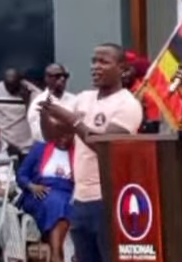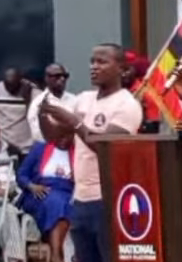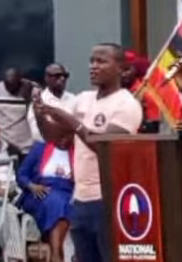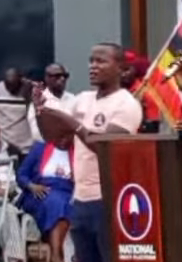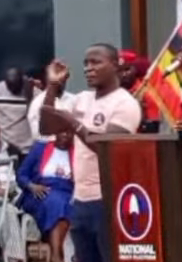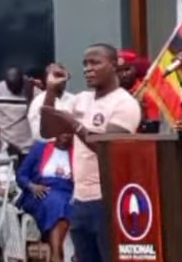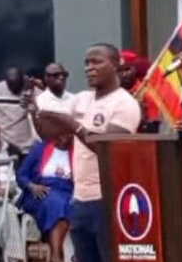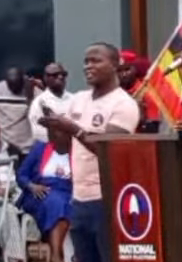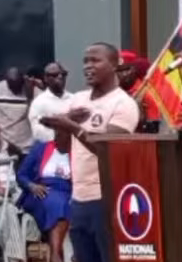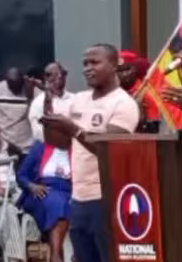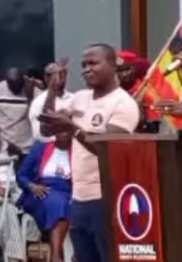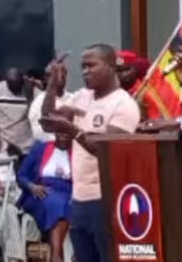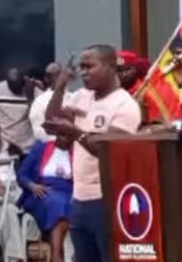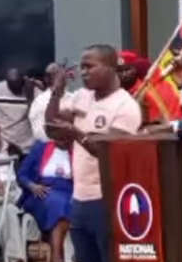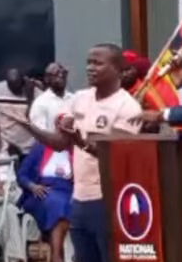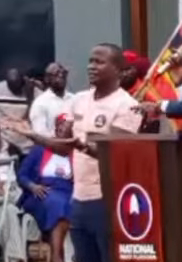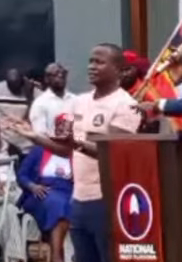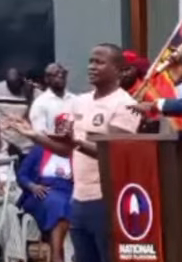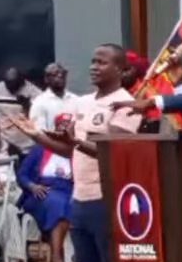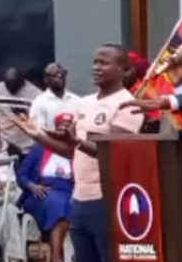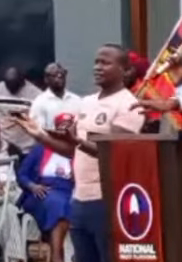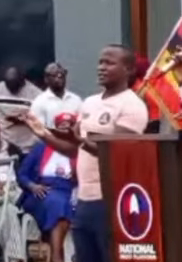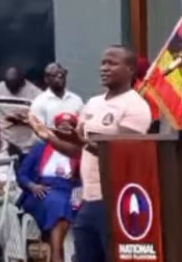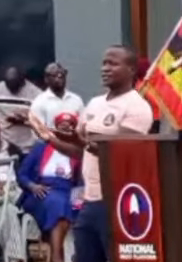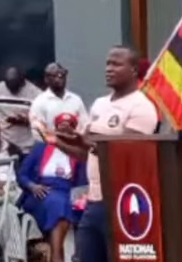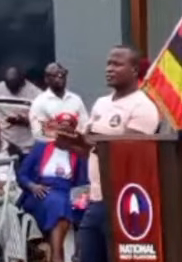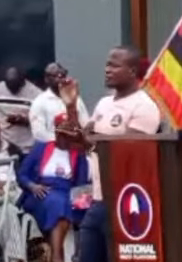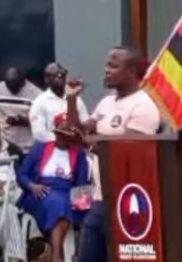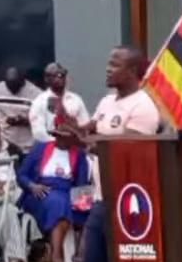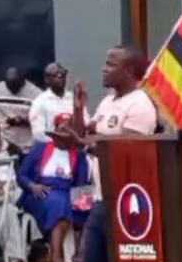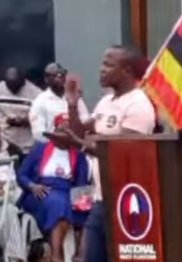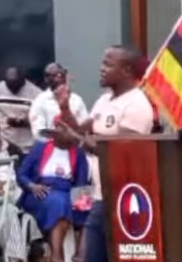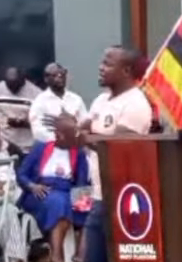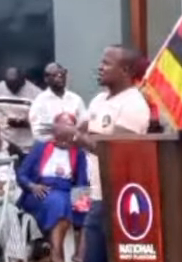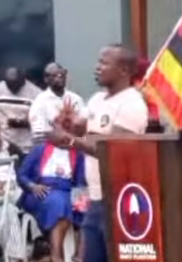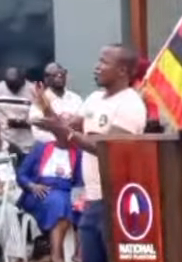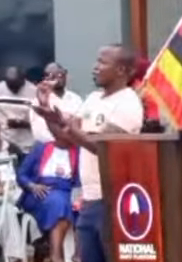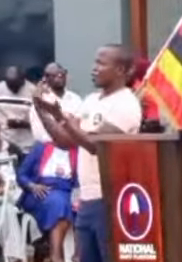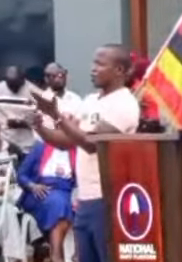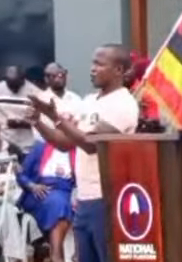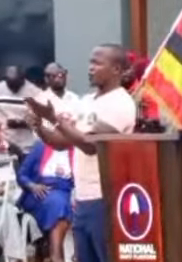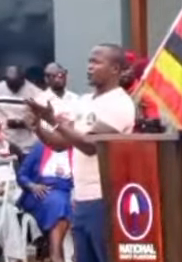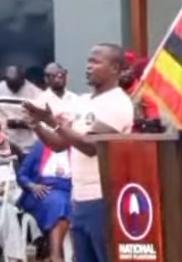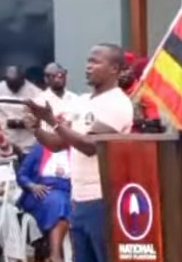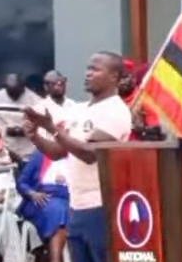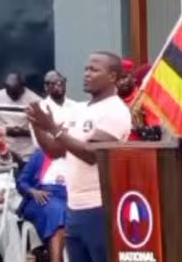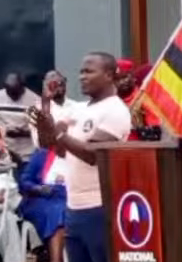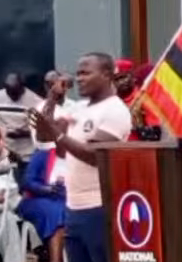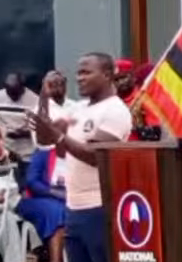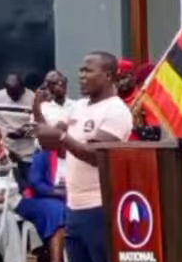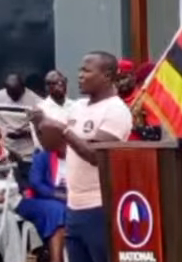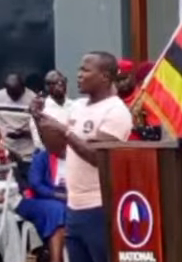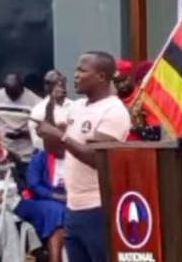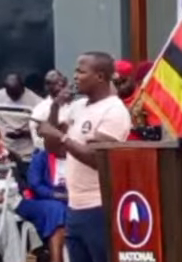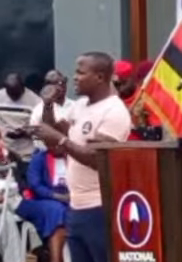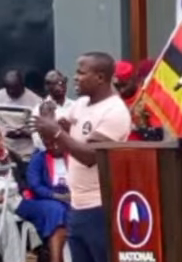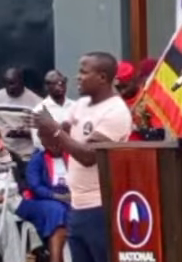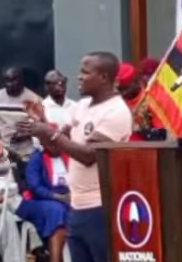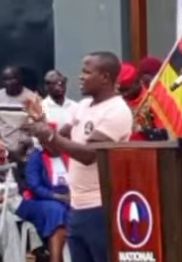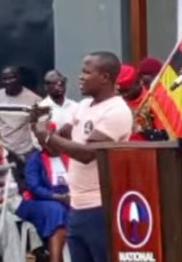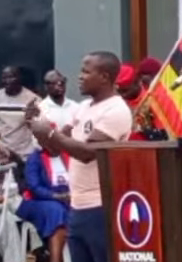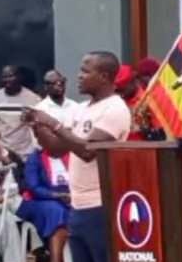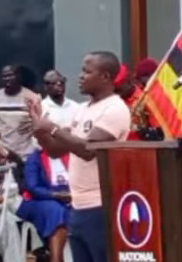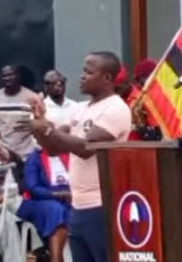obulemu nabo ne bafuna emirimu ekyo kirina okubeera mu mirimu gya gavumenti yonna lwaki sike tulaba mu kcc ye lwaki sike tulaba mu